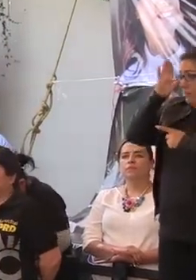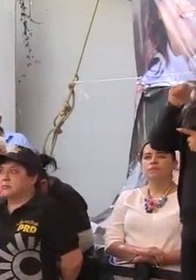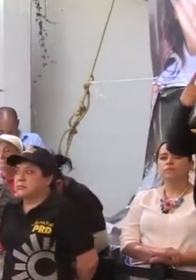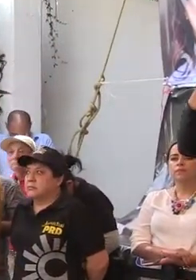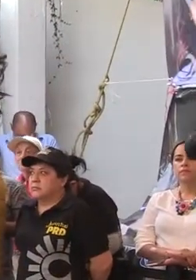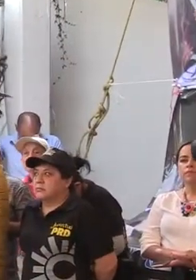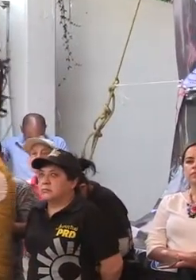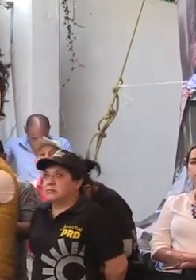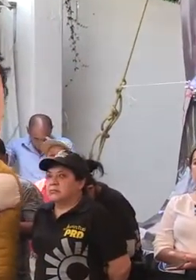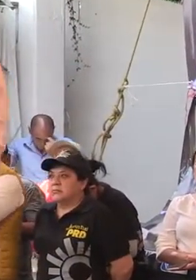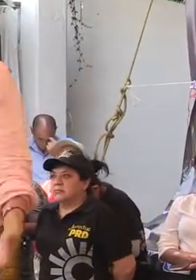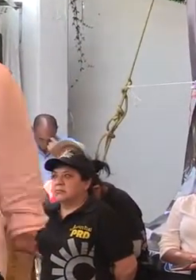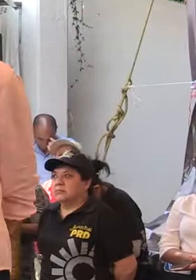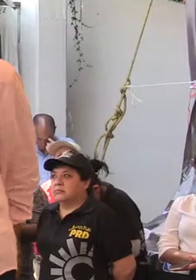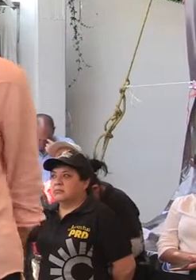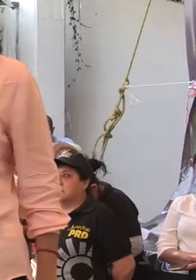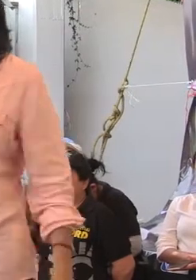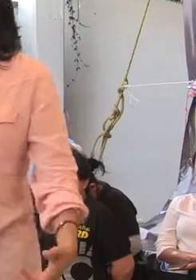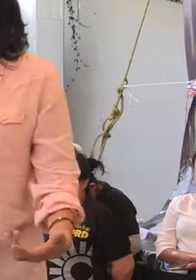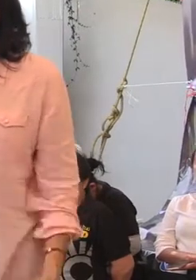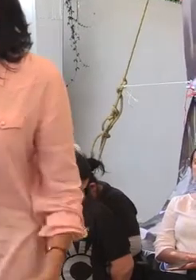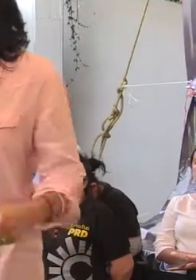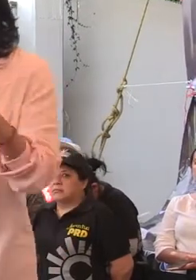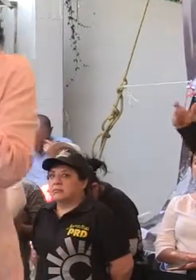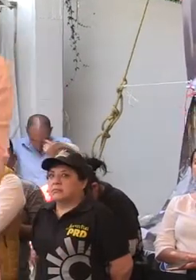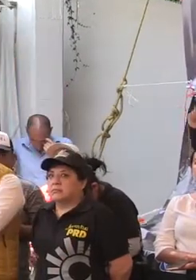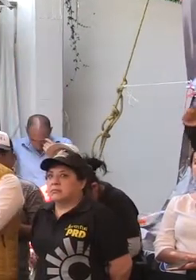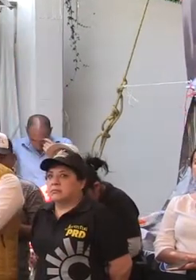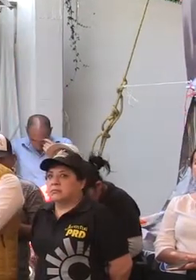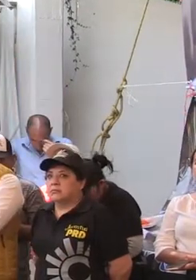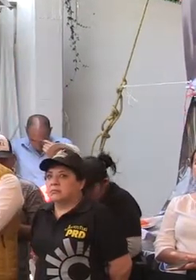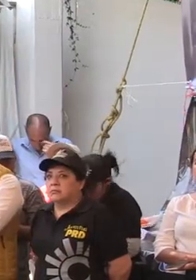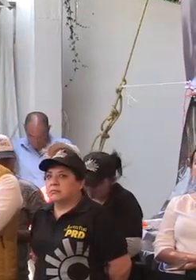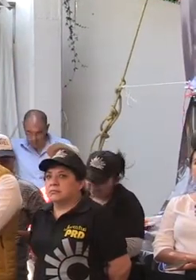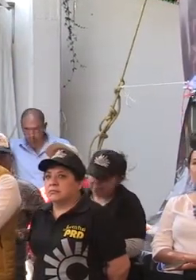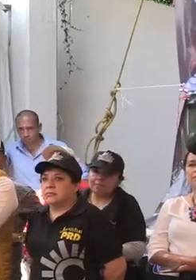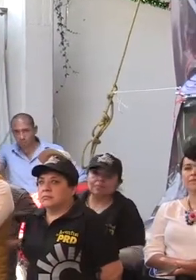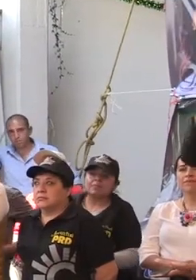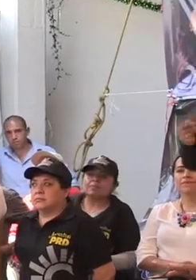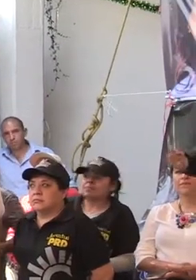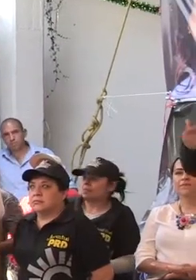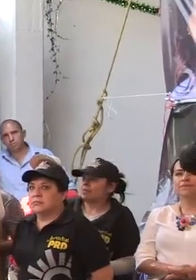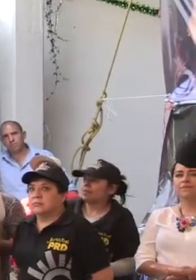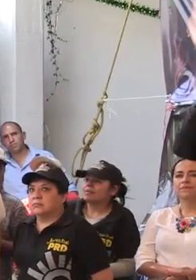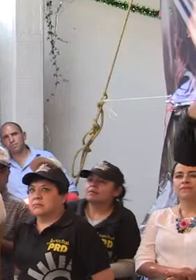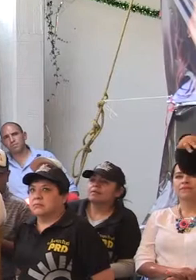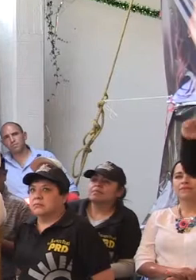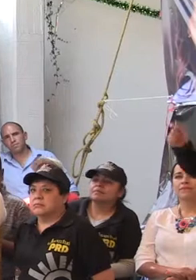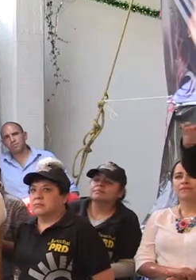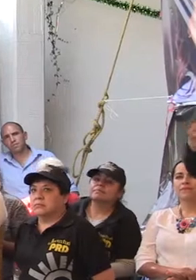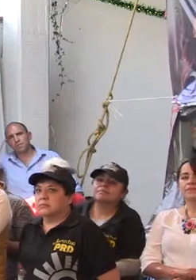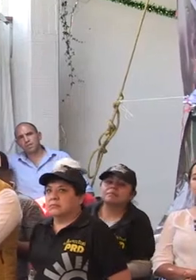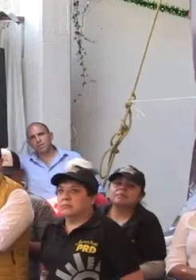día si desayunamos o tomamos el pecero o el camión, porque luego no nos alcanza, ¿verdad? Bueno, pues yo sí sé qué significa